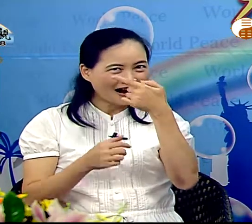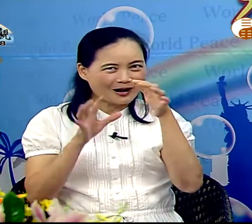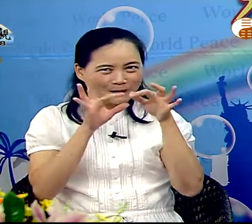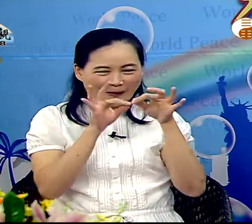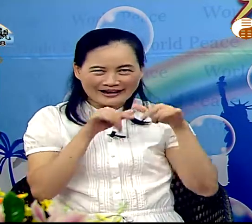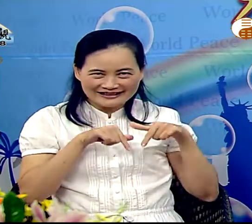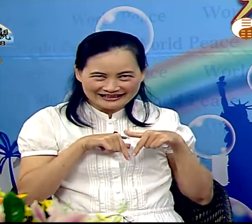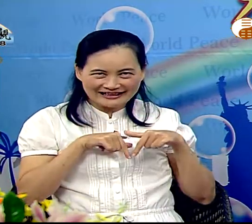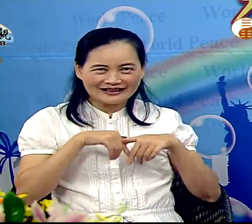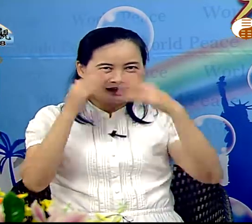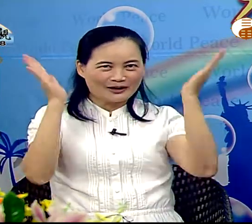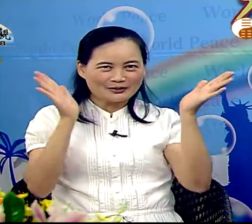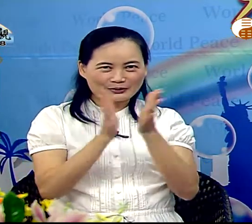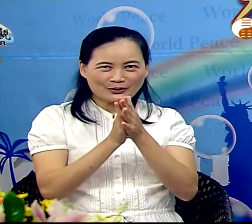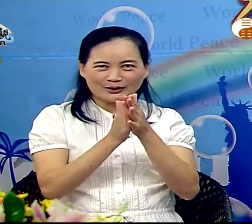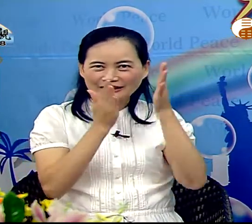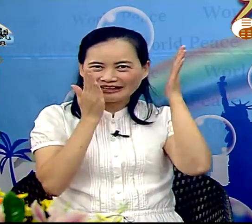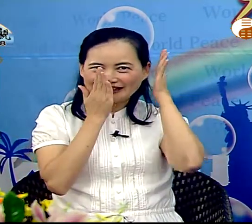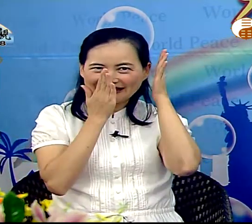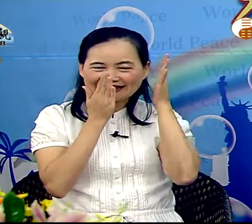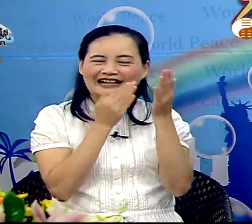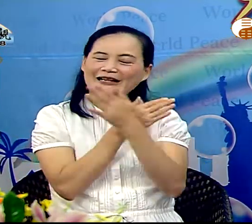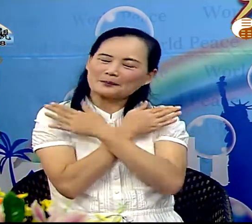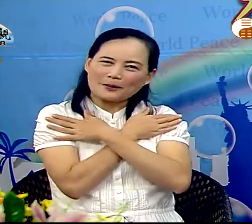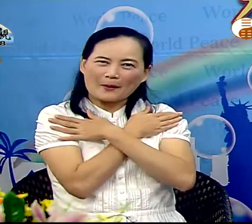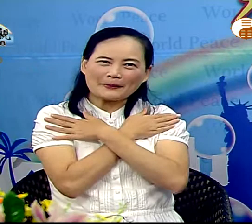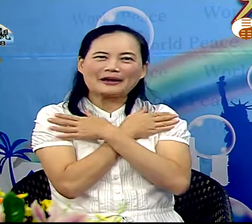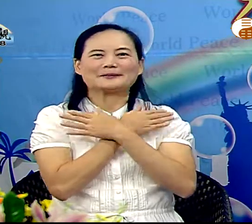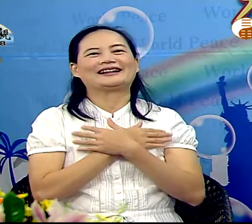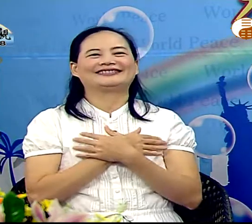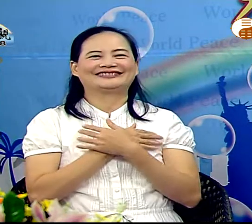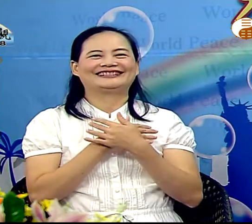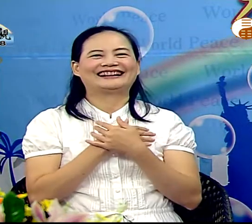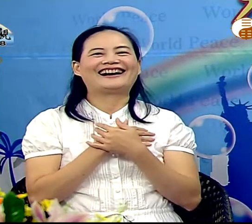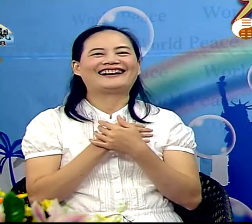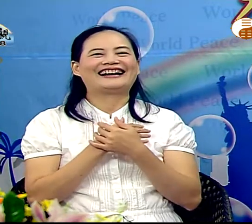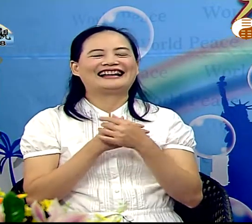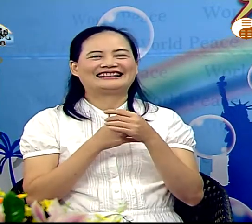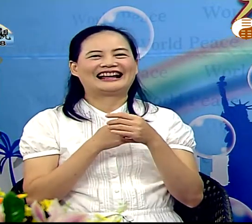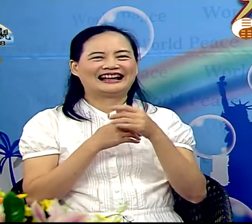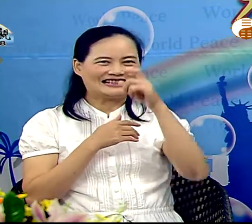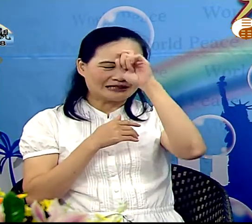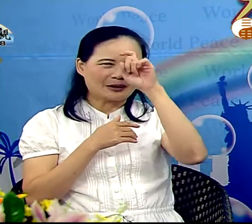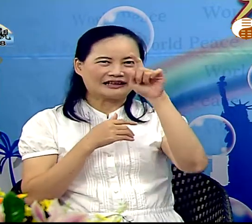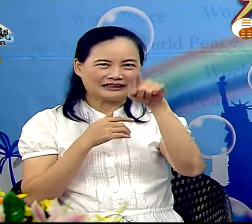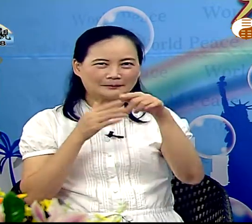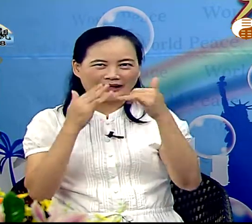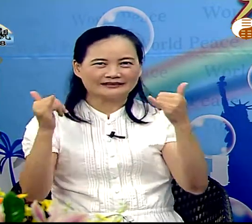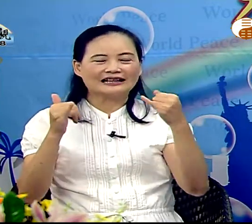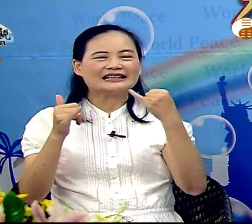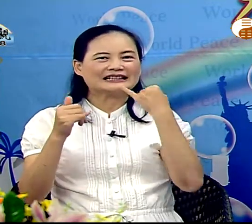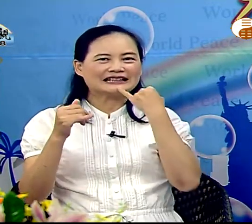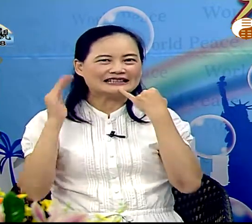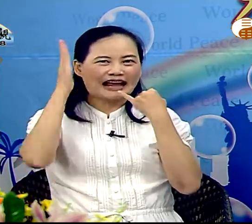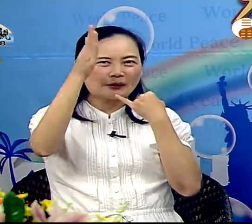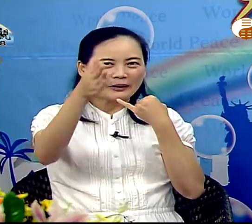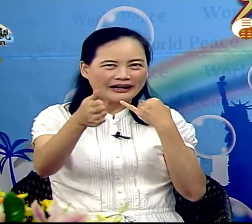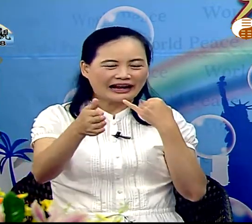很关心所有的听障的宝贝们，好。那希望你们可以在未来